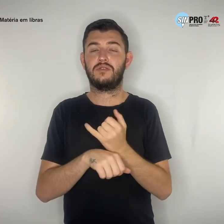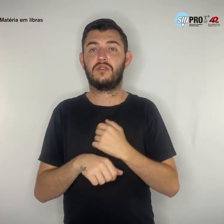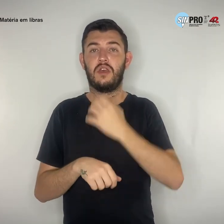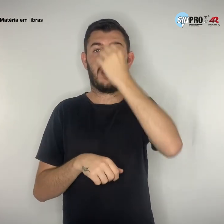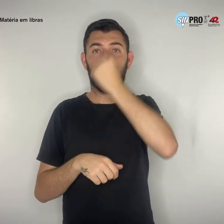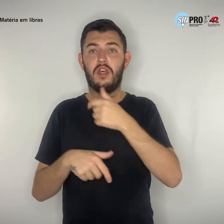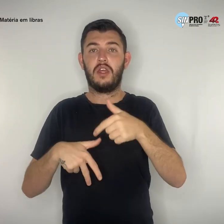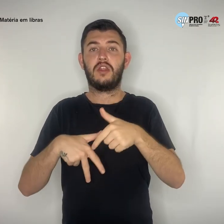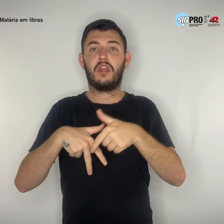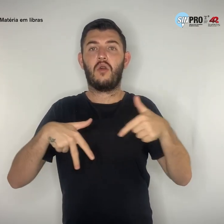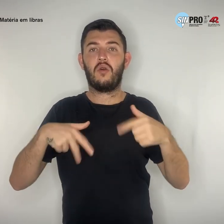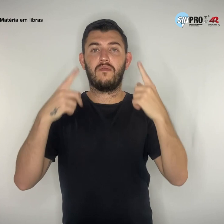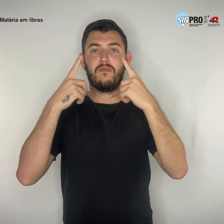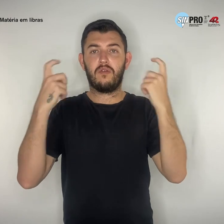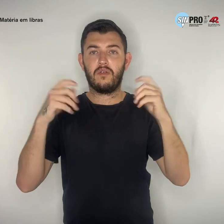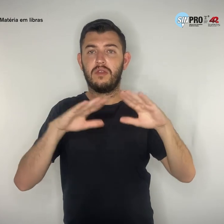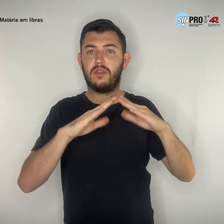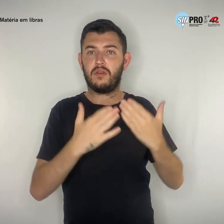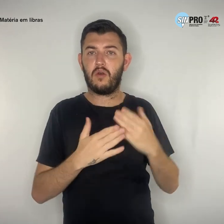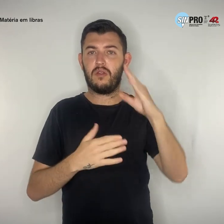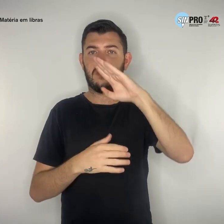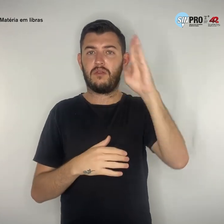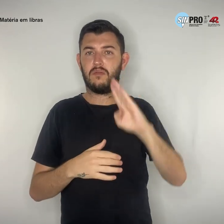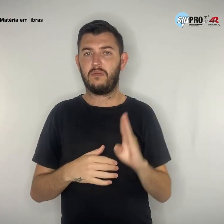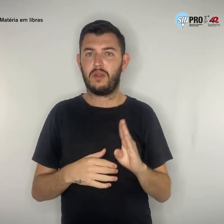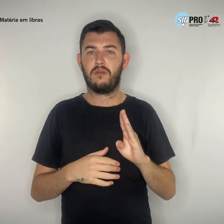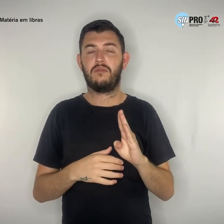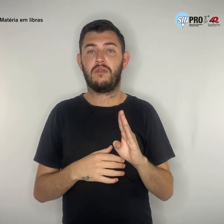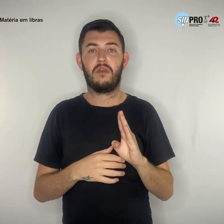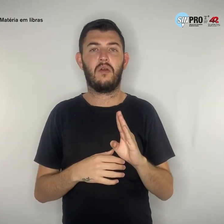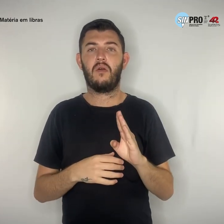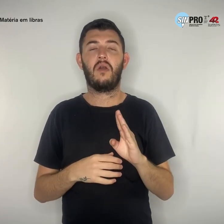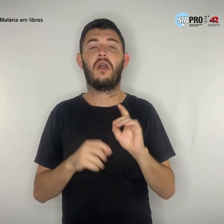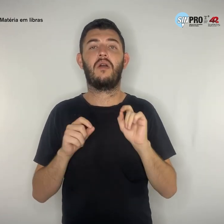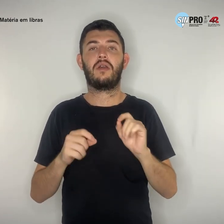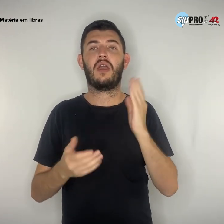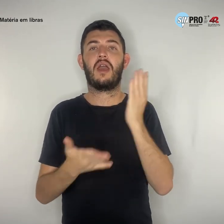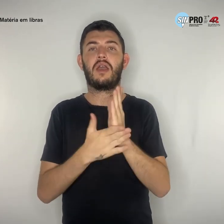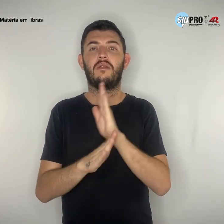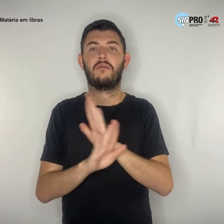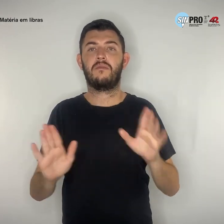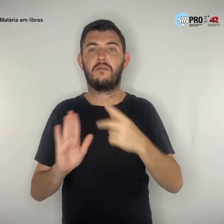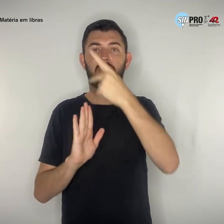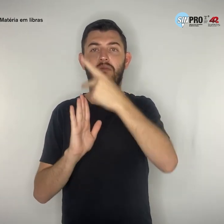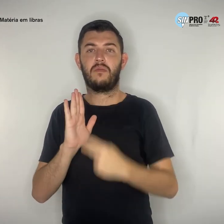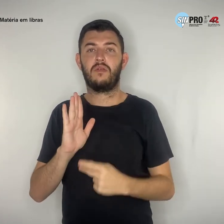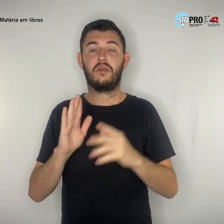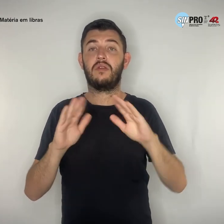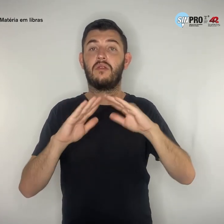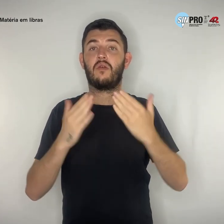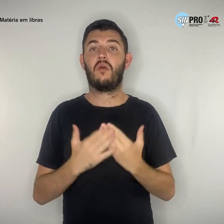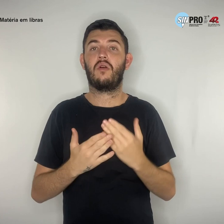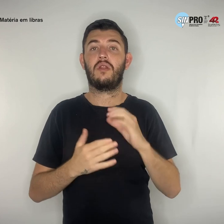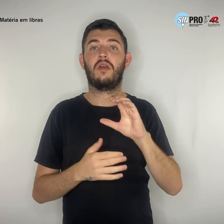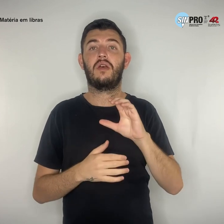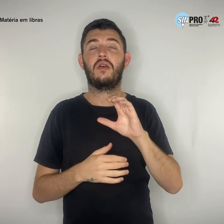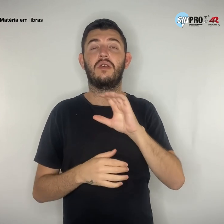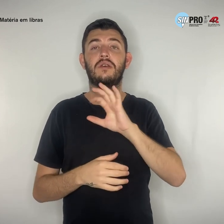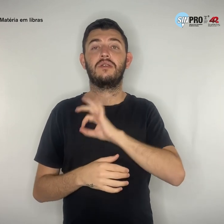Brasil é acabar com o programa da Escola Cívico-Militar. É isso que a